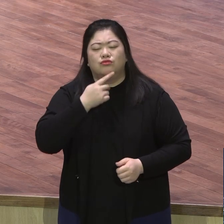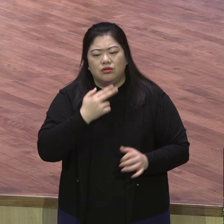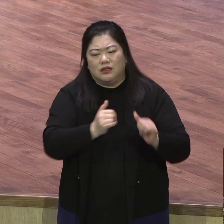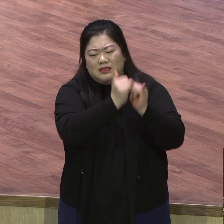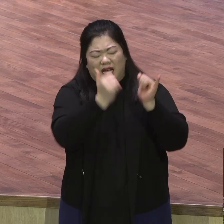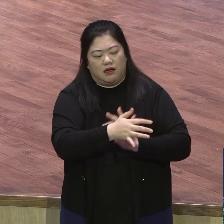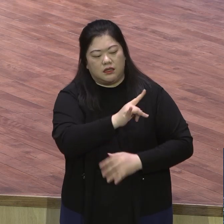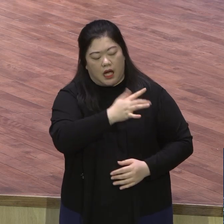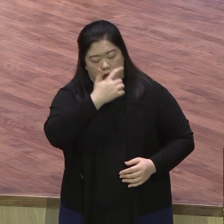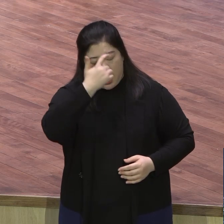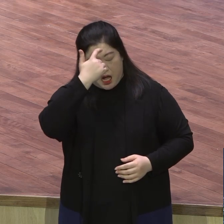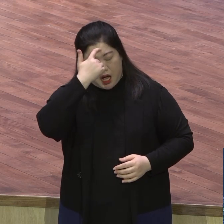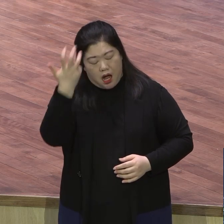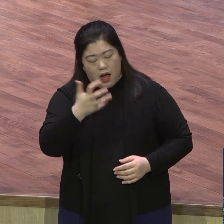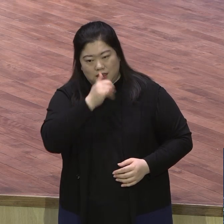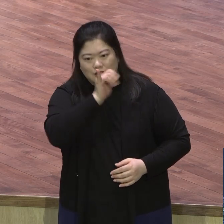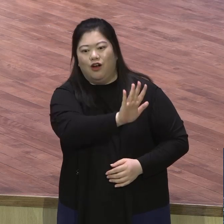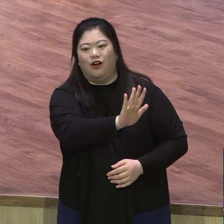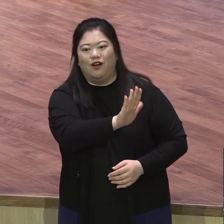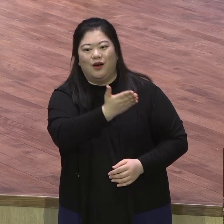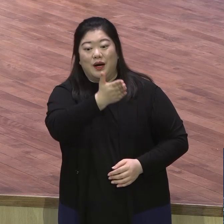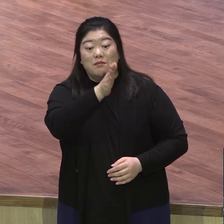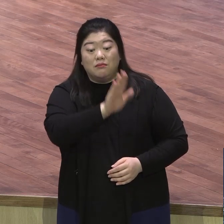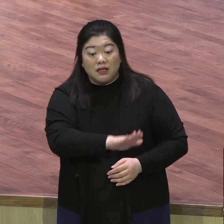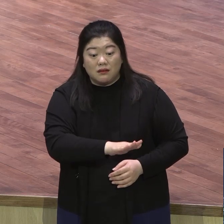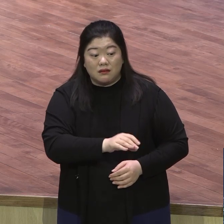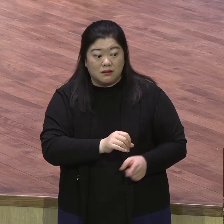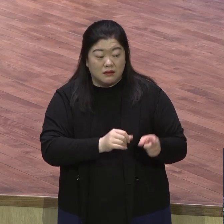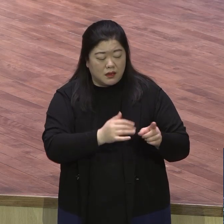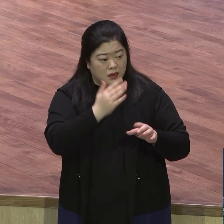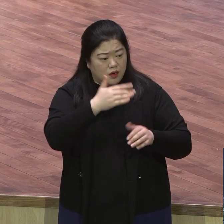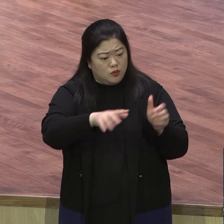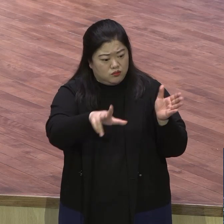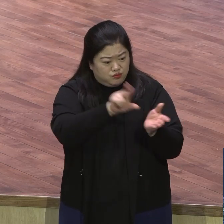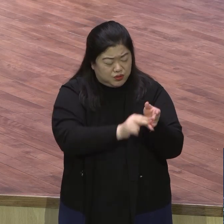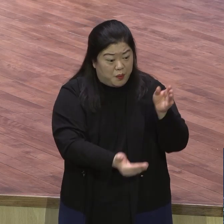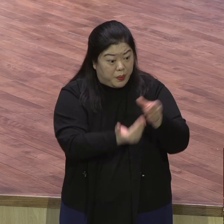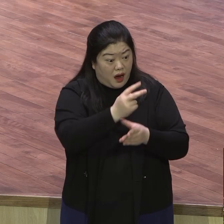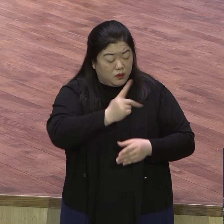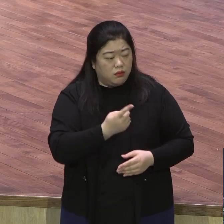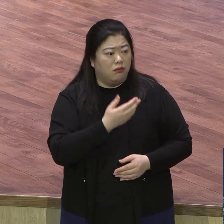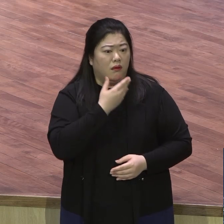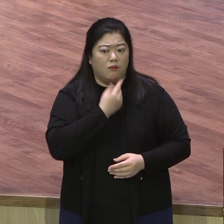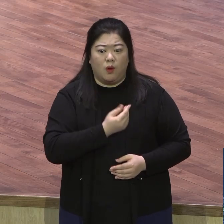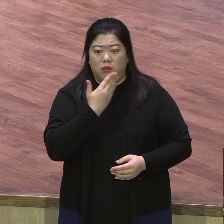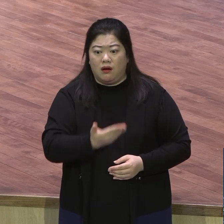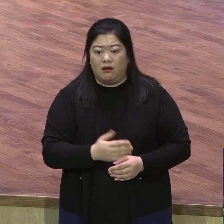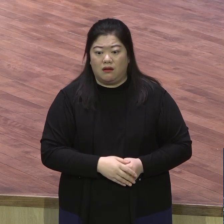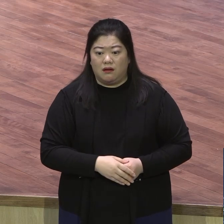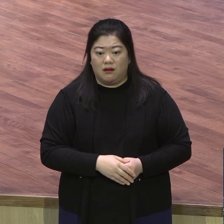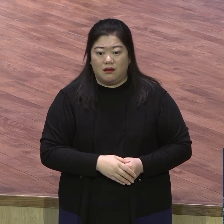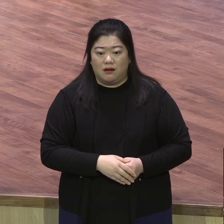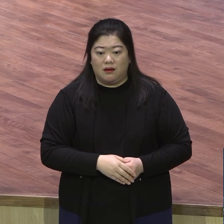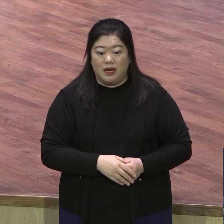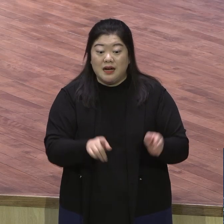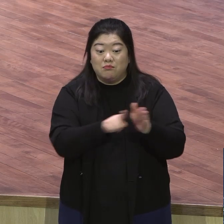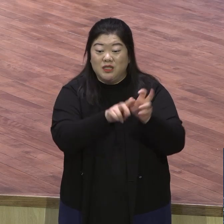무슨 행복이 있습니까? 행복 그 자체가 사치지요. 세상 세상 사람들 그렇게 말할 거예요.